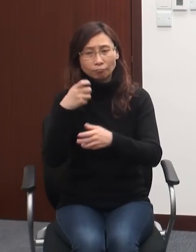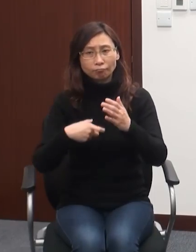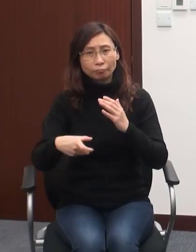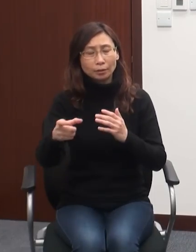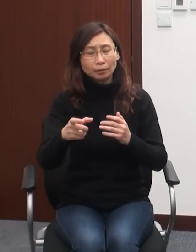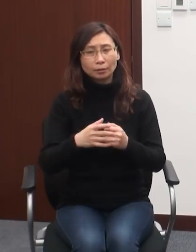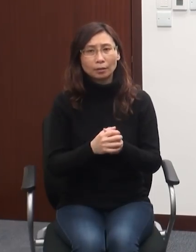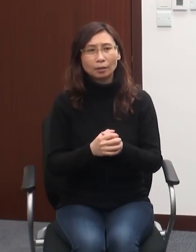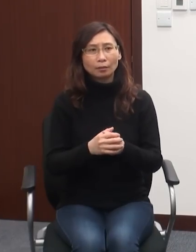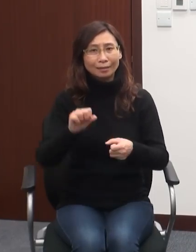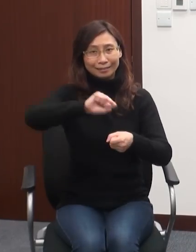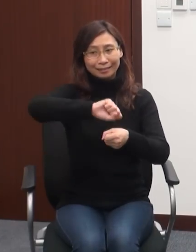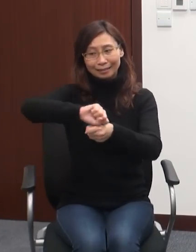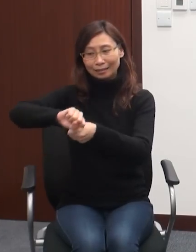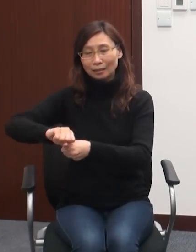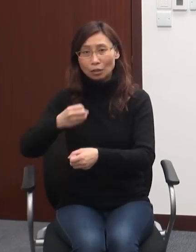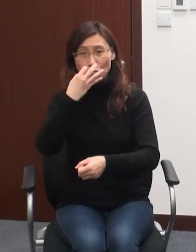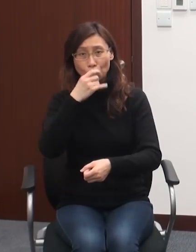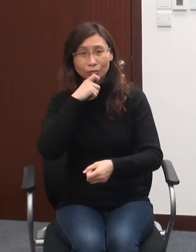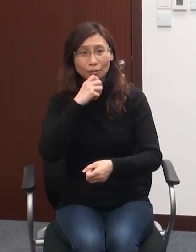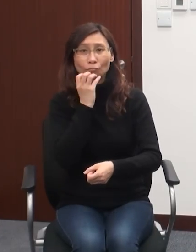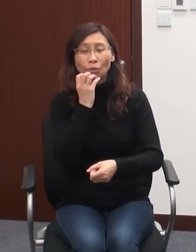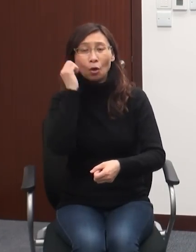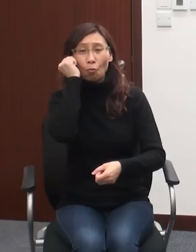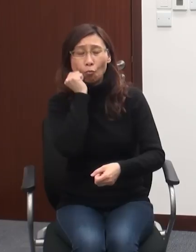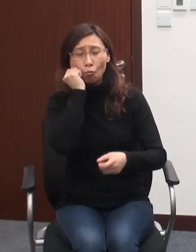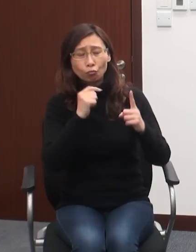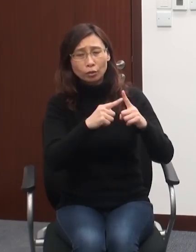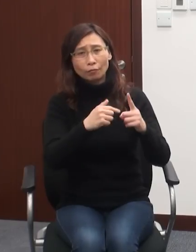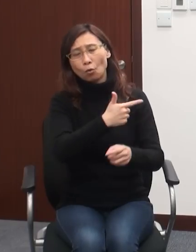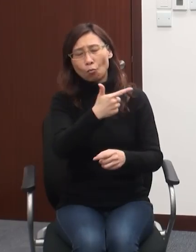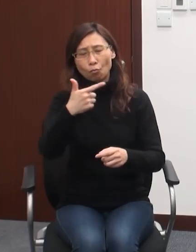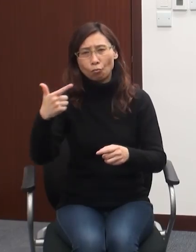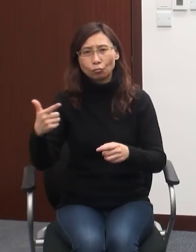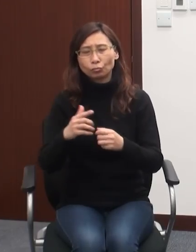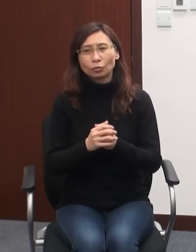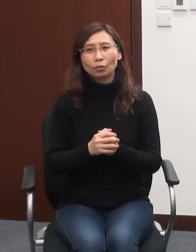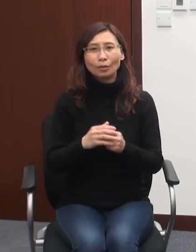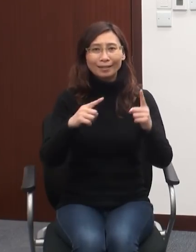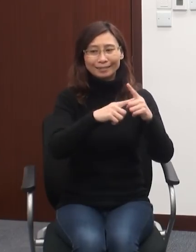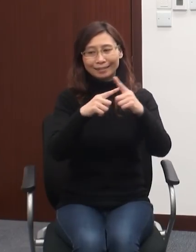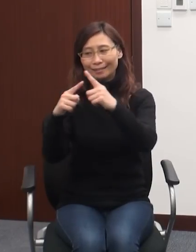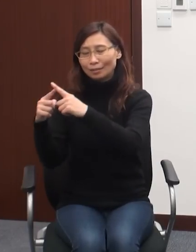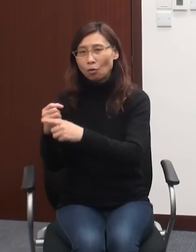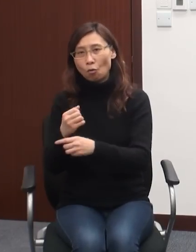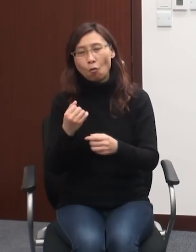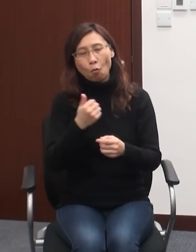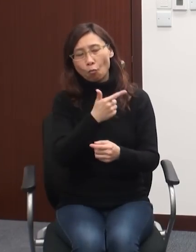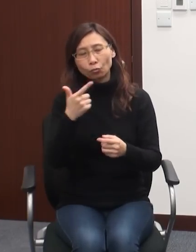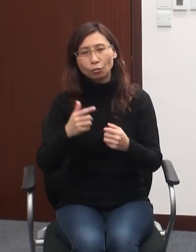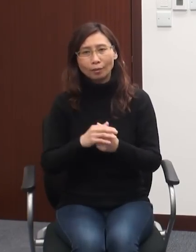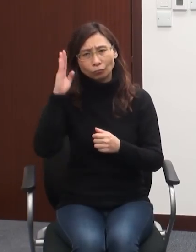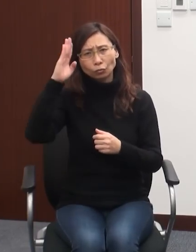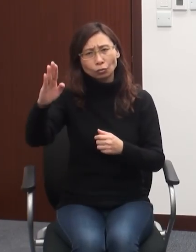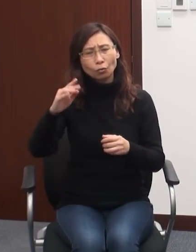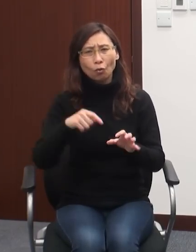增加，因為我哋有好多人，有好多老人啊，同埋我哋人口膨脹一定要開支，咁所以佢就認為咧，將來冇錢嘅時